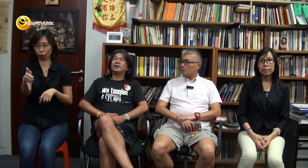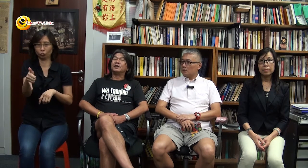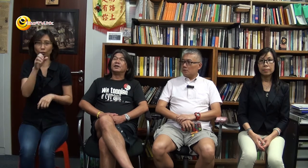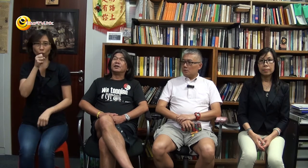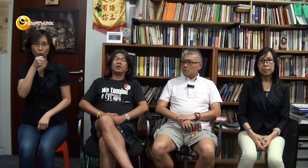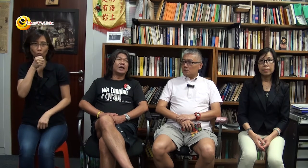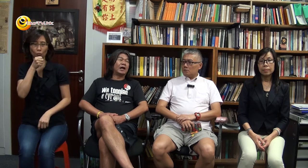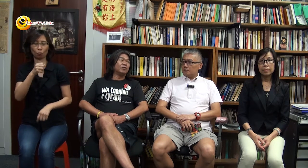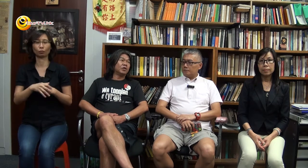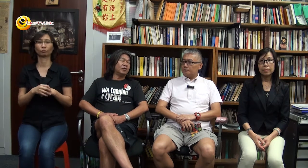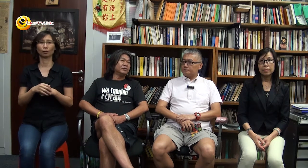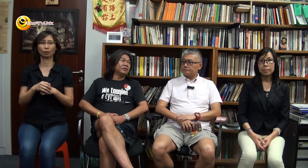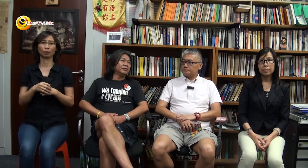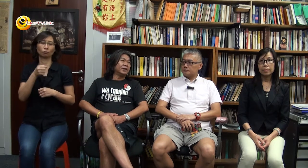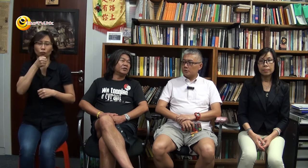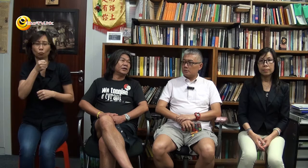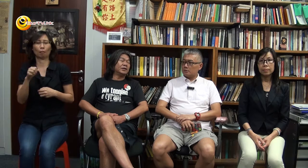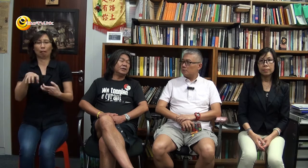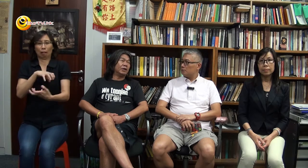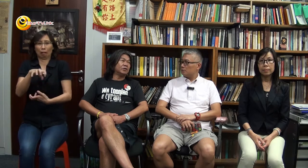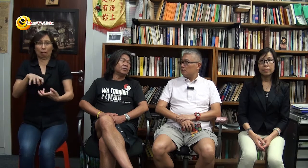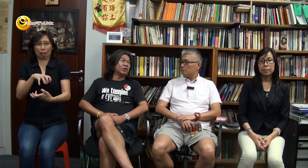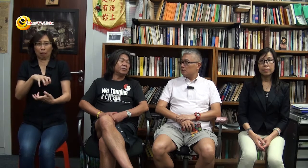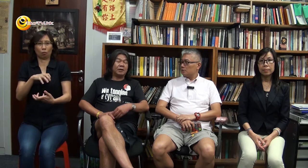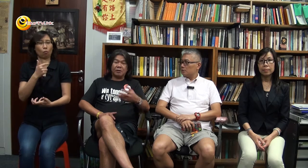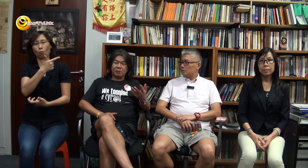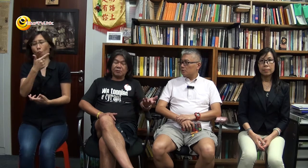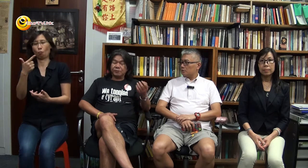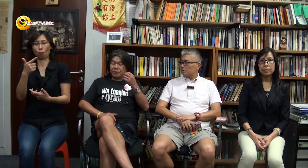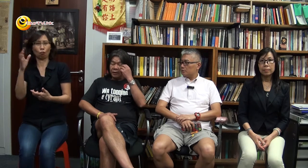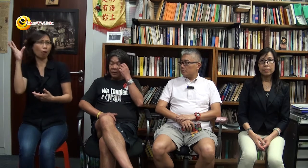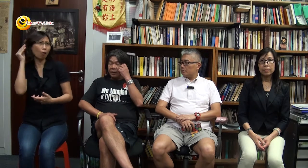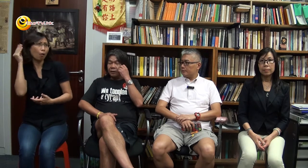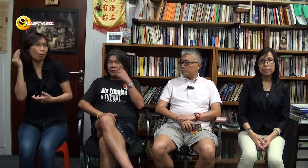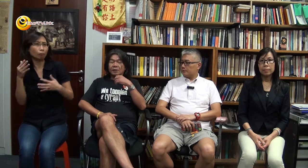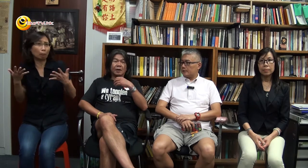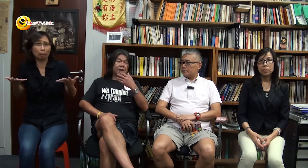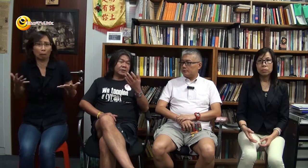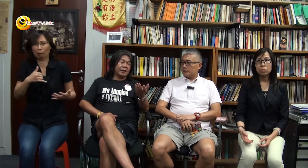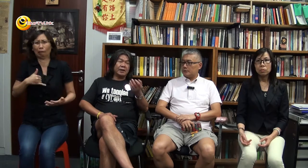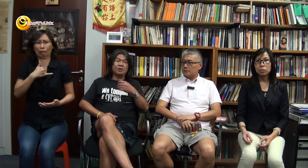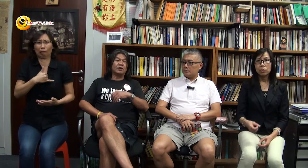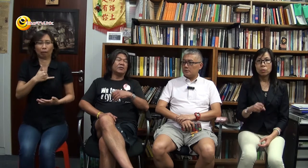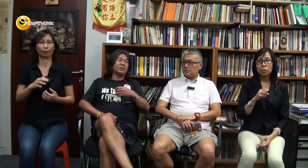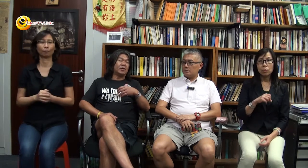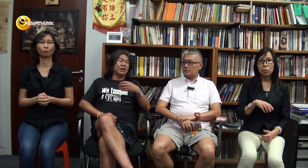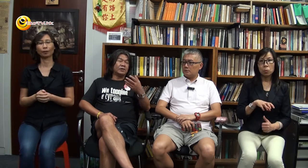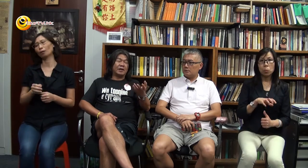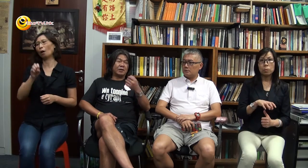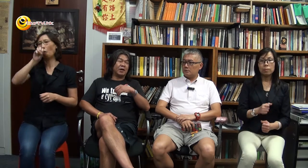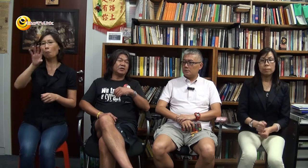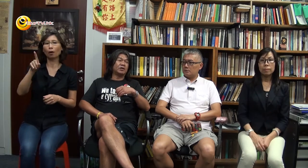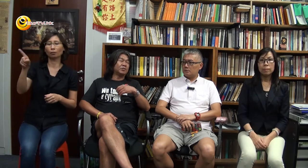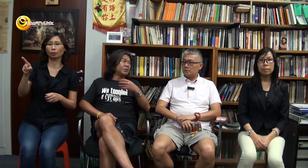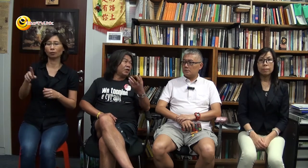就講到一塌糊塗，令到人哋疑雲重重咁啊！連個 仲要屈幾多條友啊？ 建商又嗰、那個